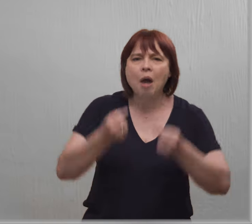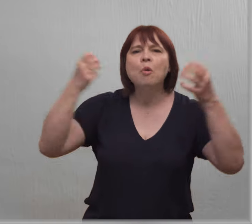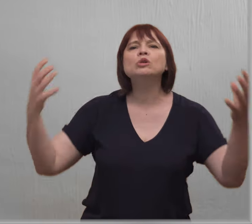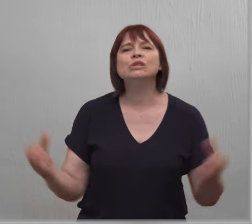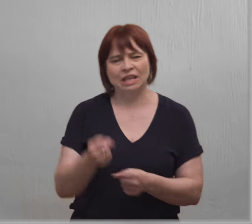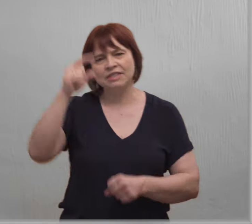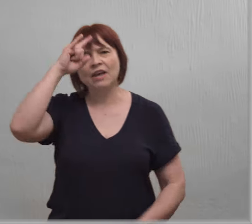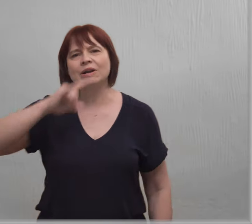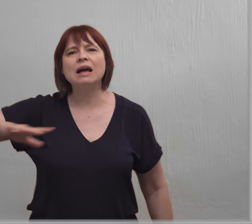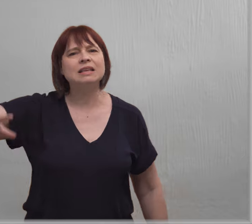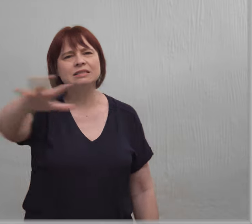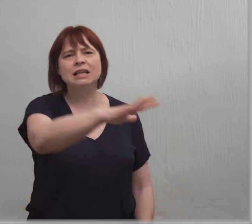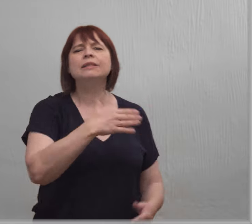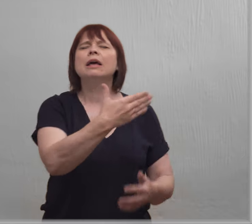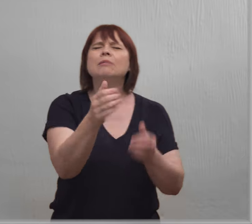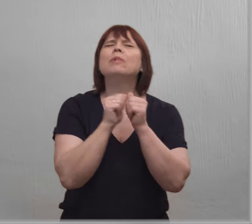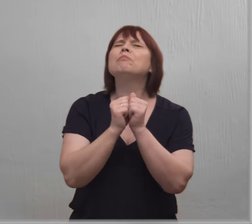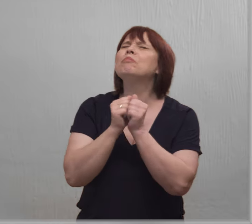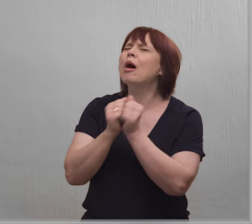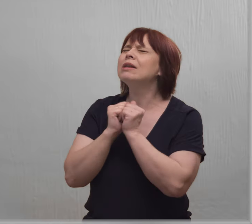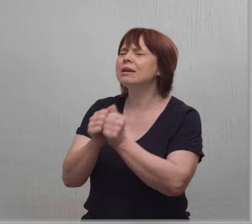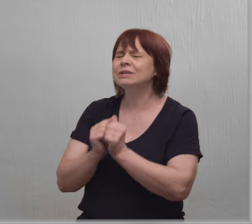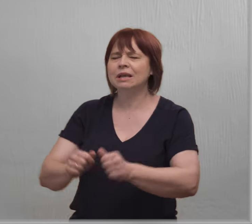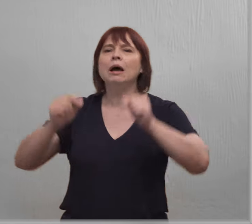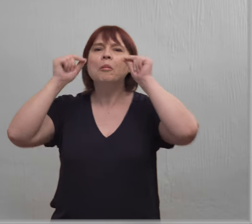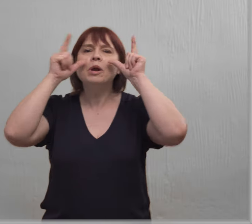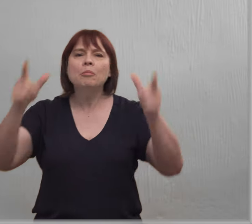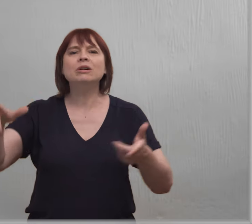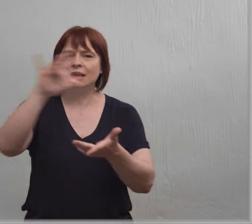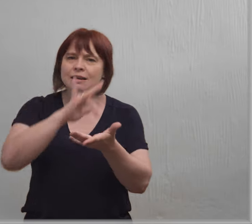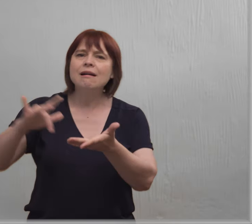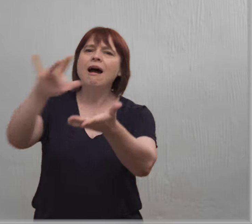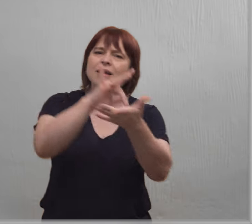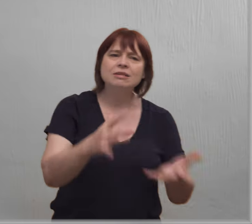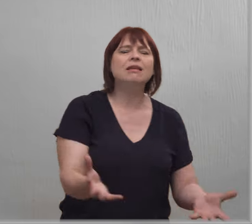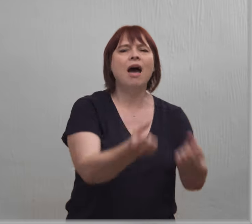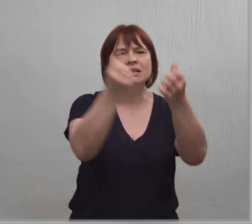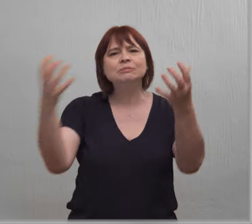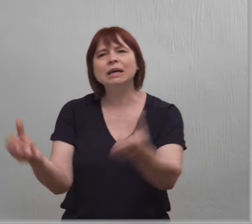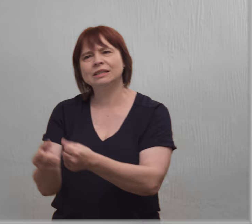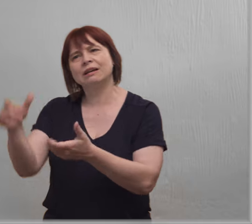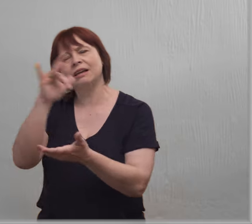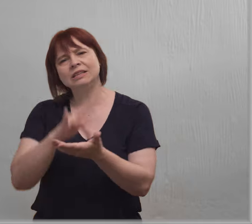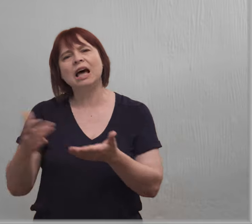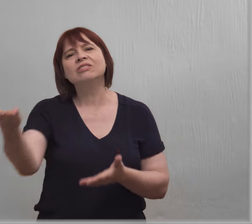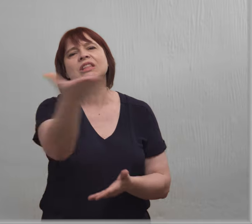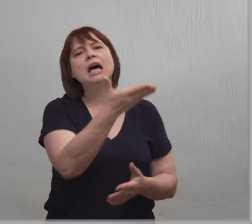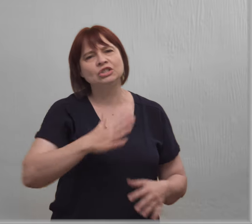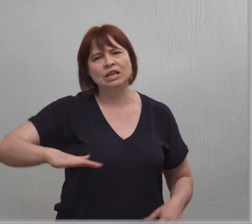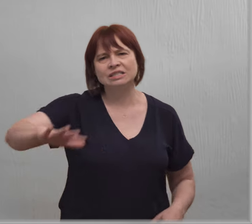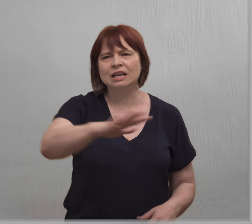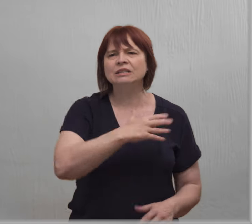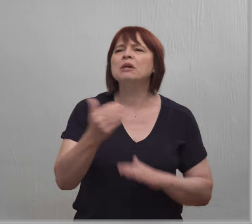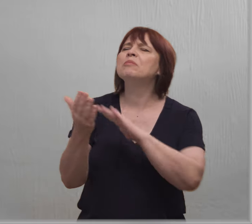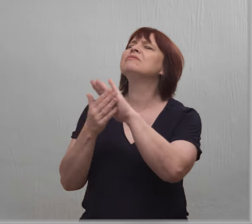мы молимся, Господь. Пробуди города нашей страны. Обратиться к Тебе.